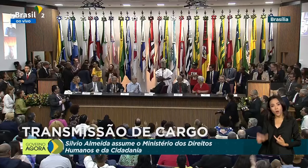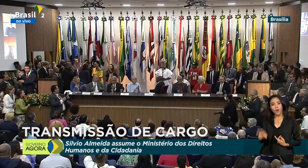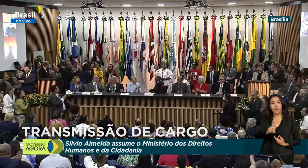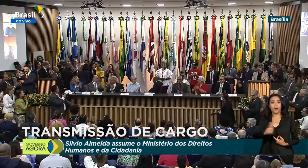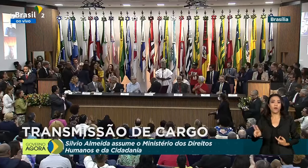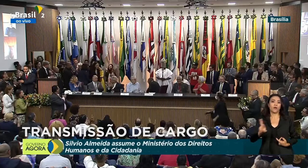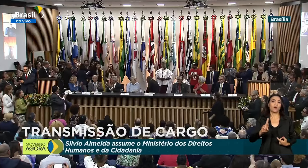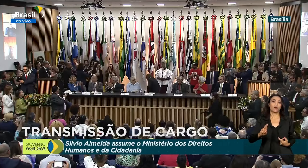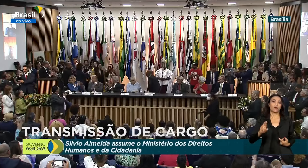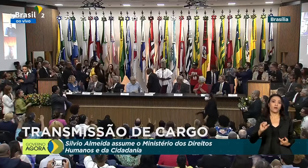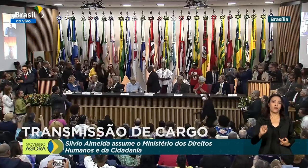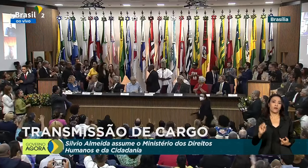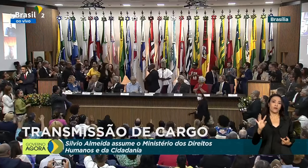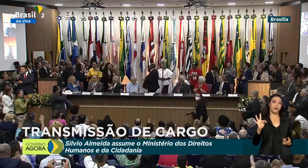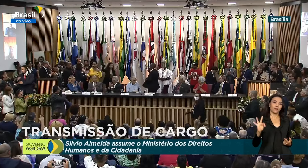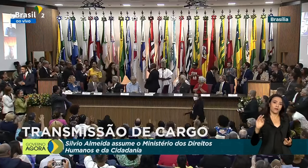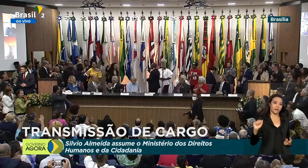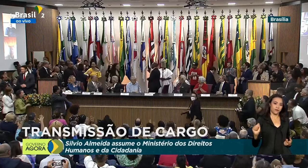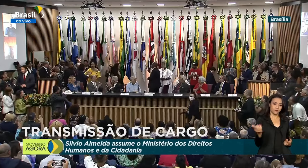Oliveira